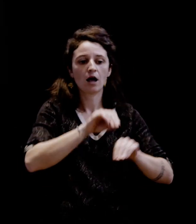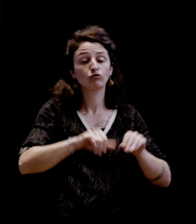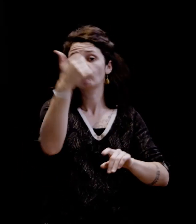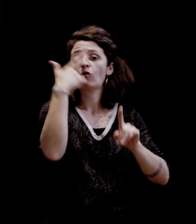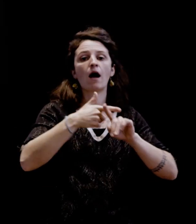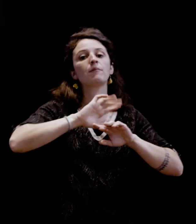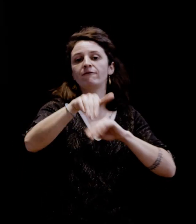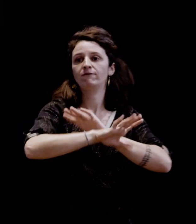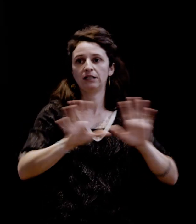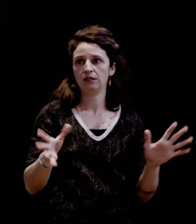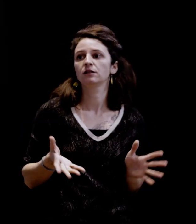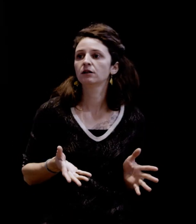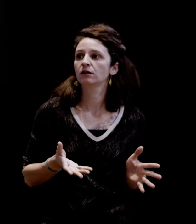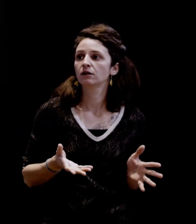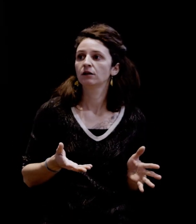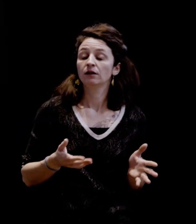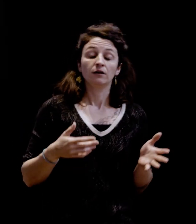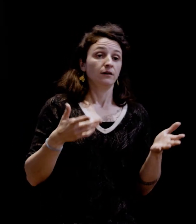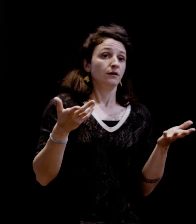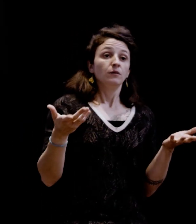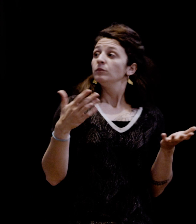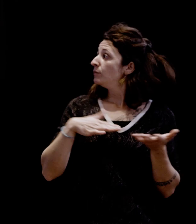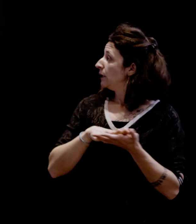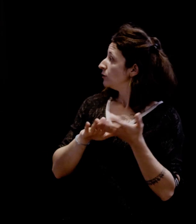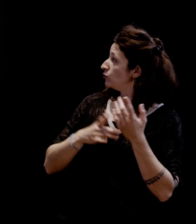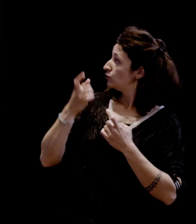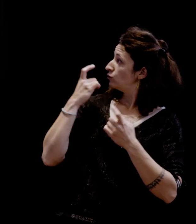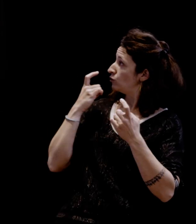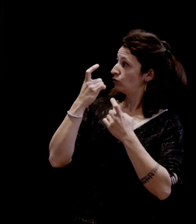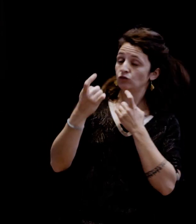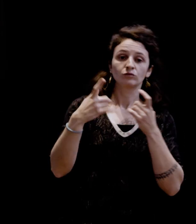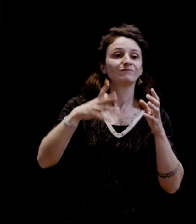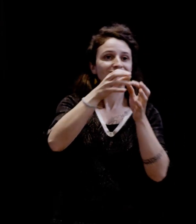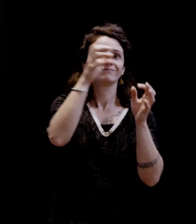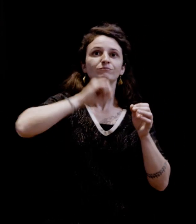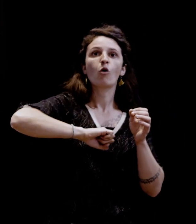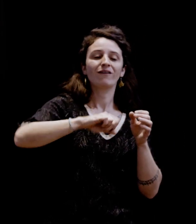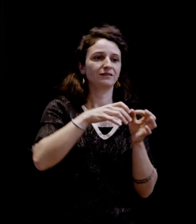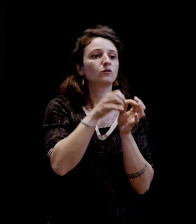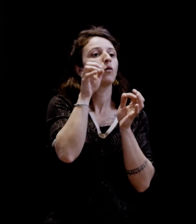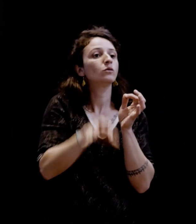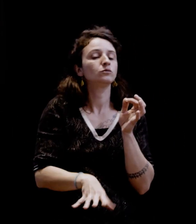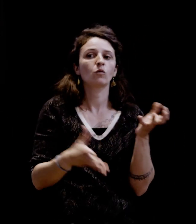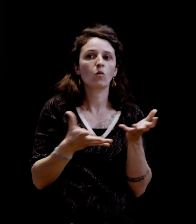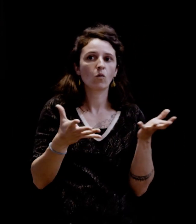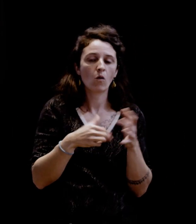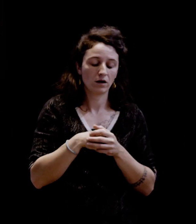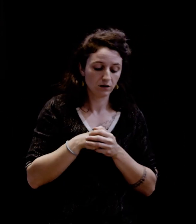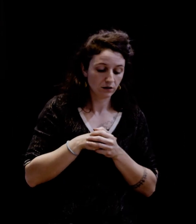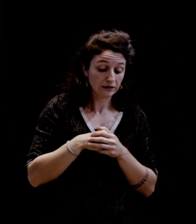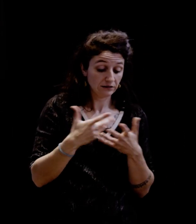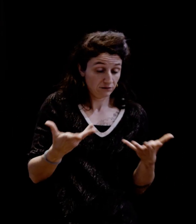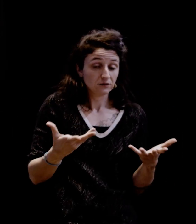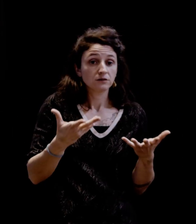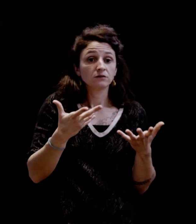bien sûr. J'ai bourré, excusez-moi. La conclusion de ce que je voulais vous dire aujourd'hui, c'est que l'approche, elle est multidisciplinaire.